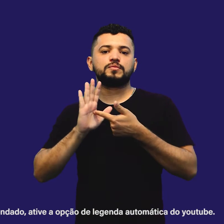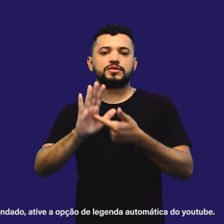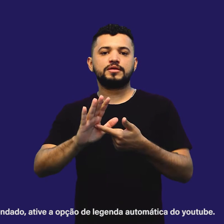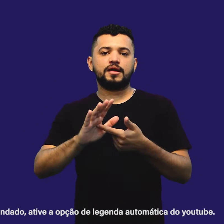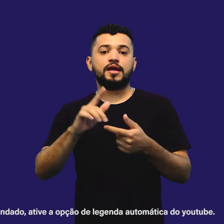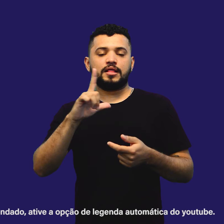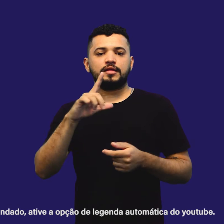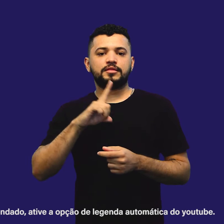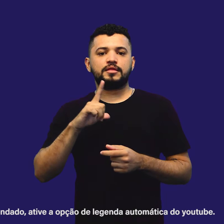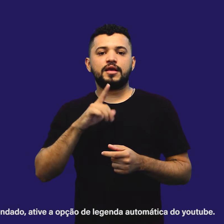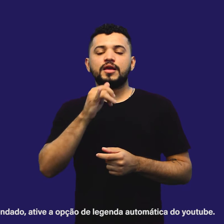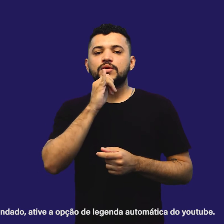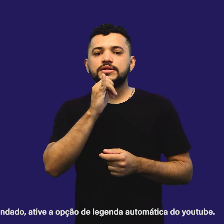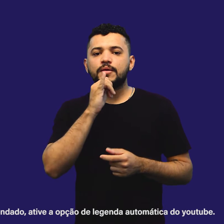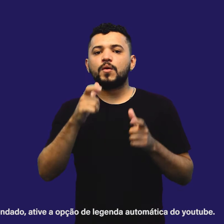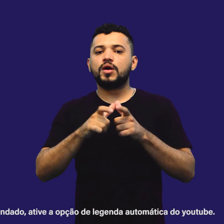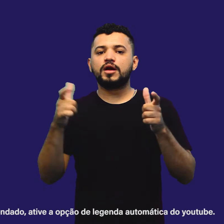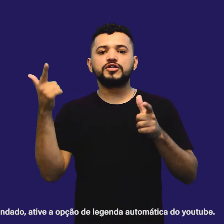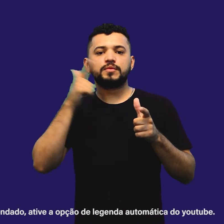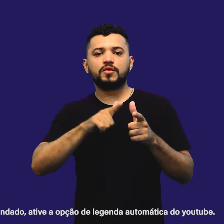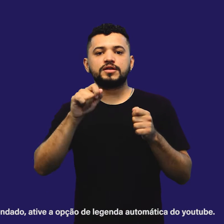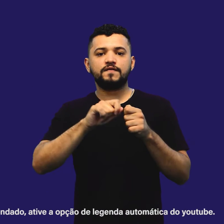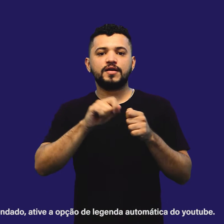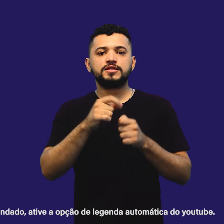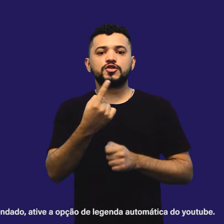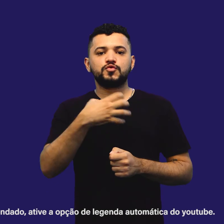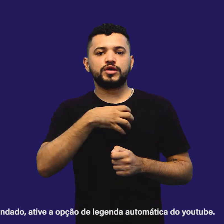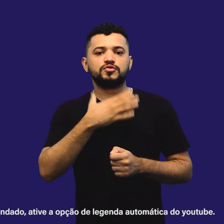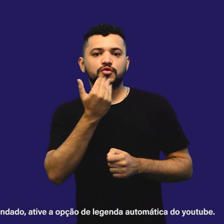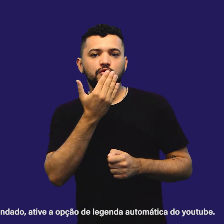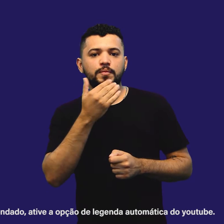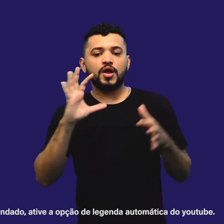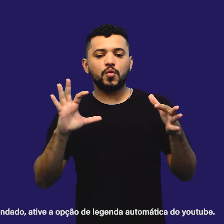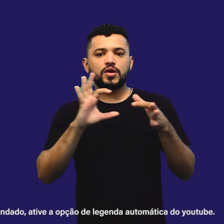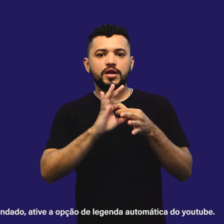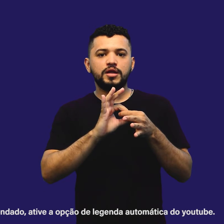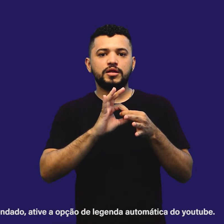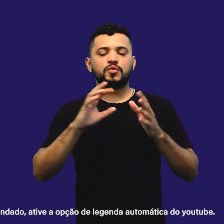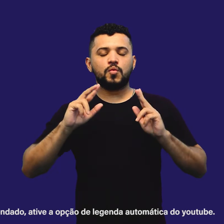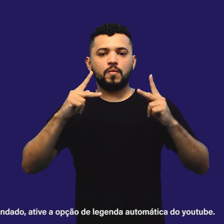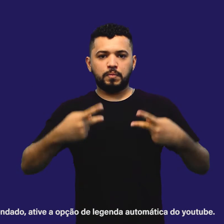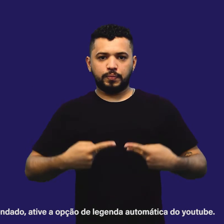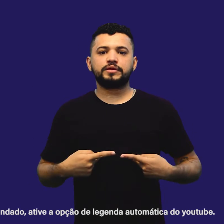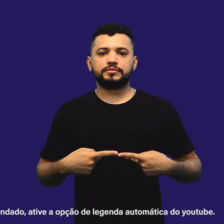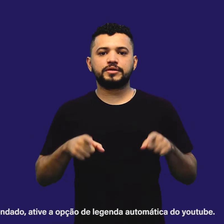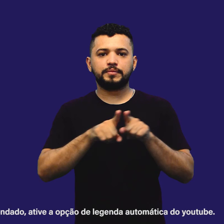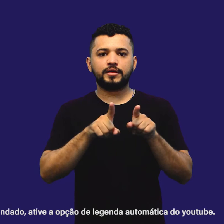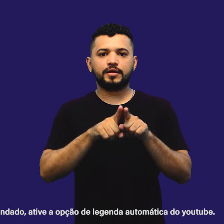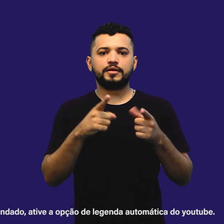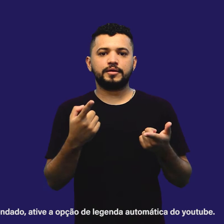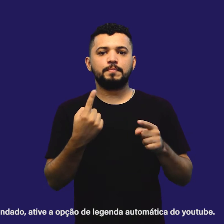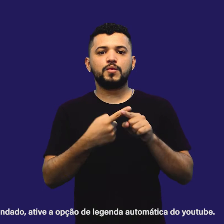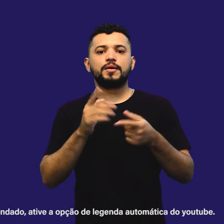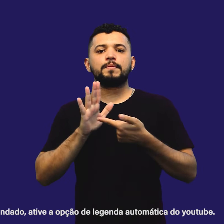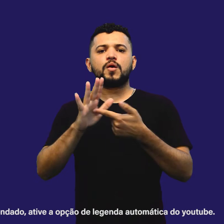exemplo dessa forma alimentar, né, que envolve um ser humano integralizado, né? Aquela fala da qualidade do produto, da saúde,